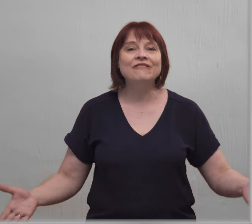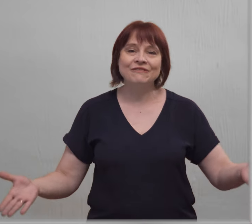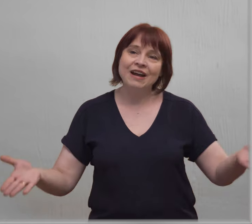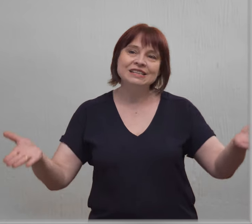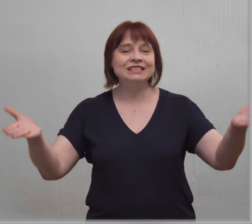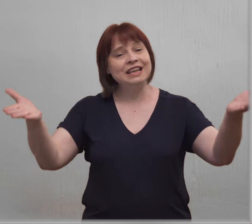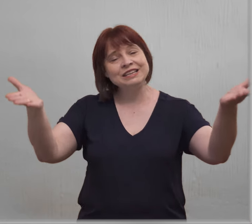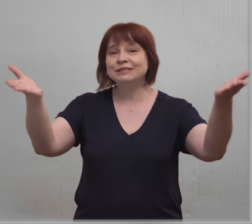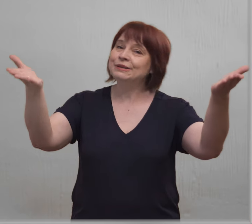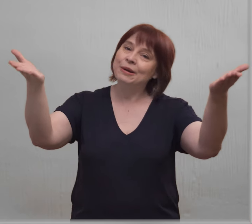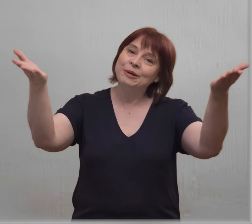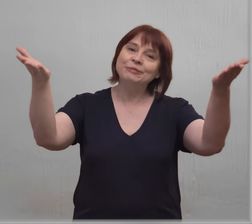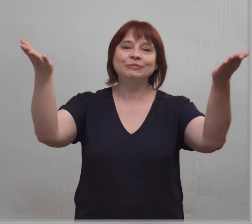небу